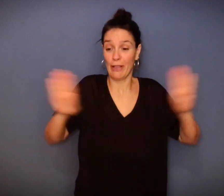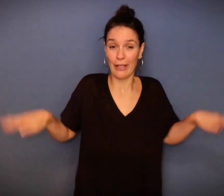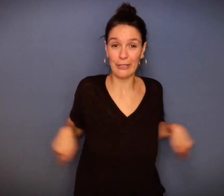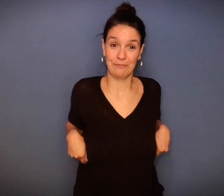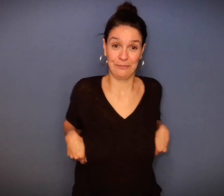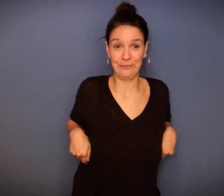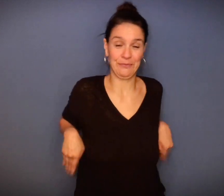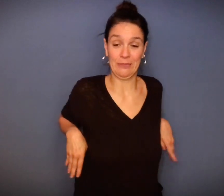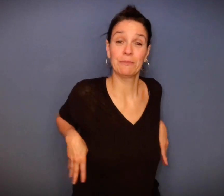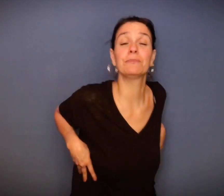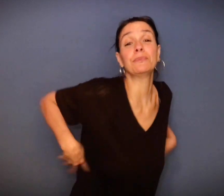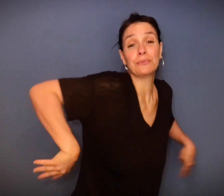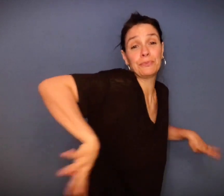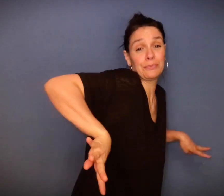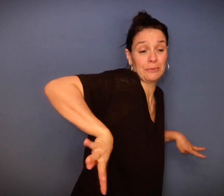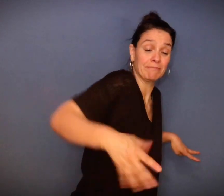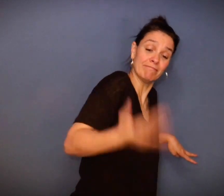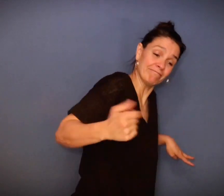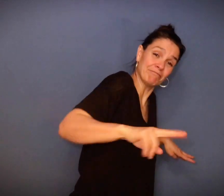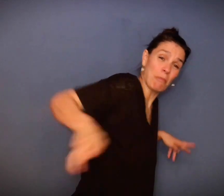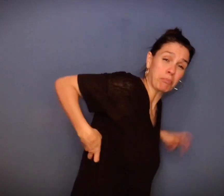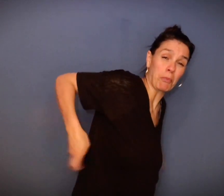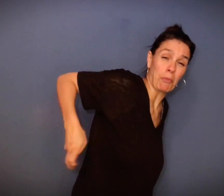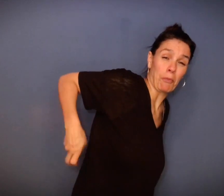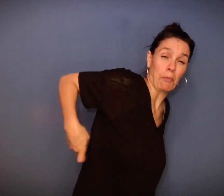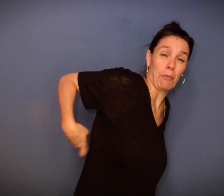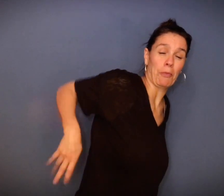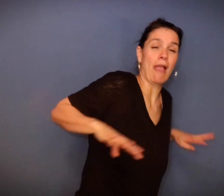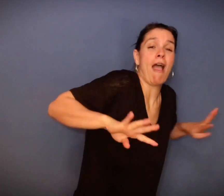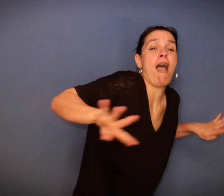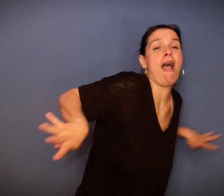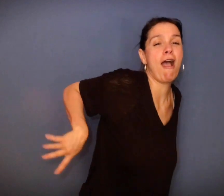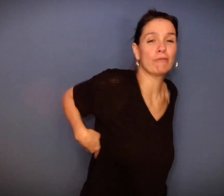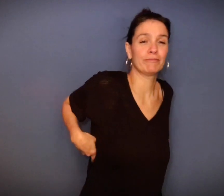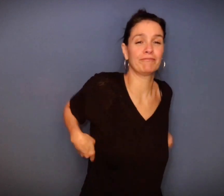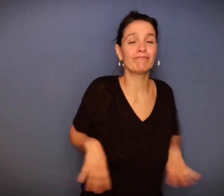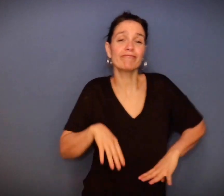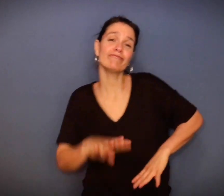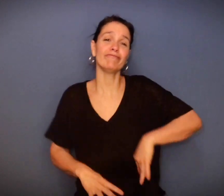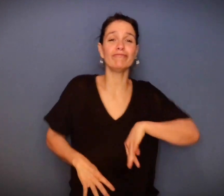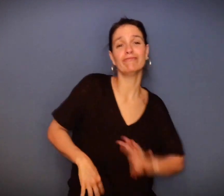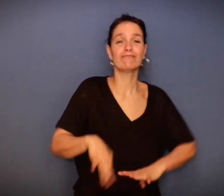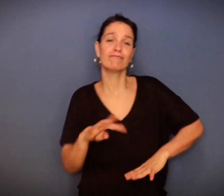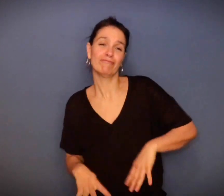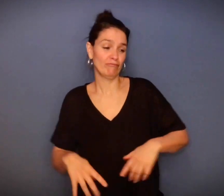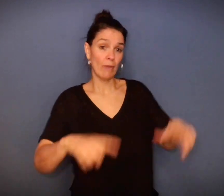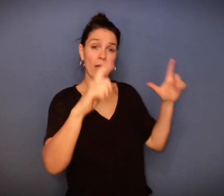si gros, mais n'importe. Elle prit ses petits sous son aile et tous ensemble partirent faire